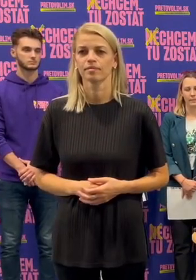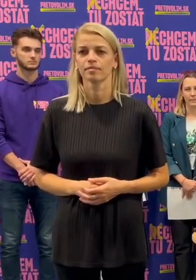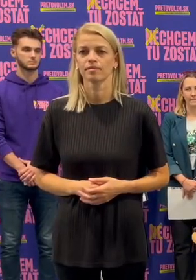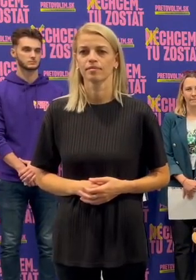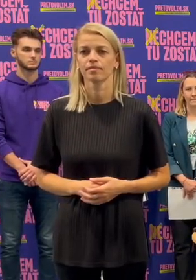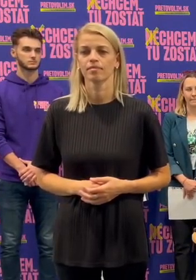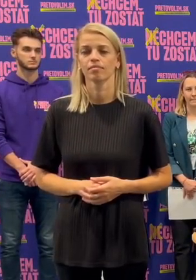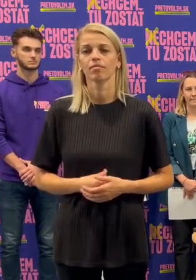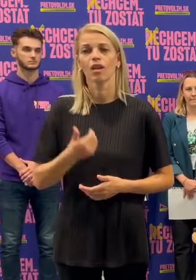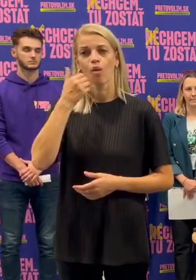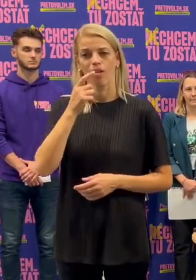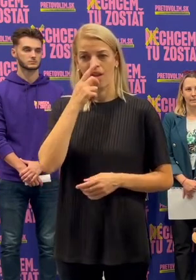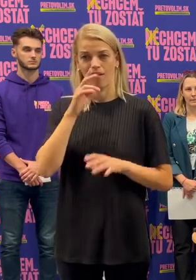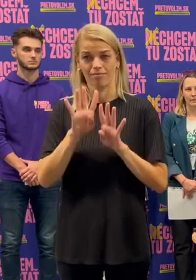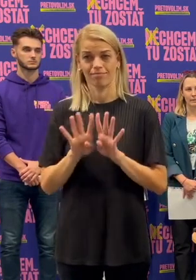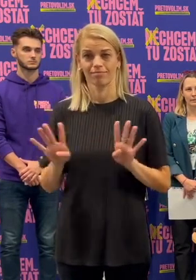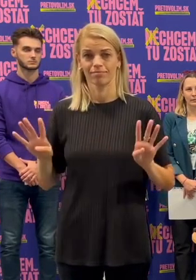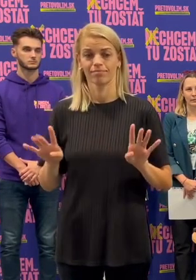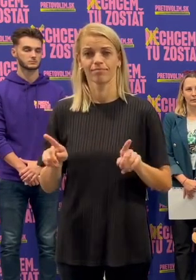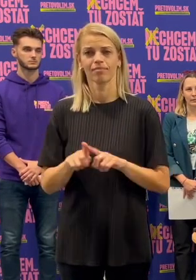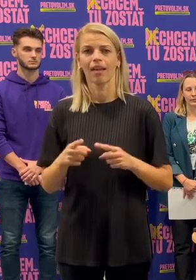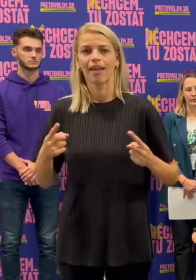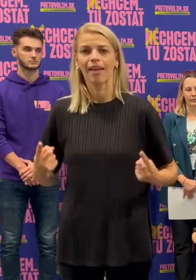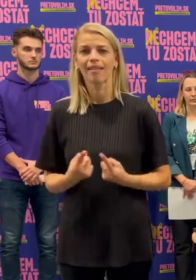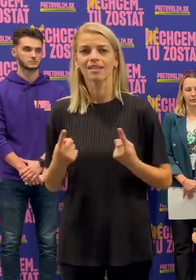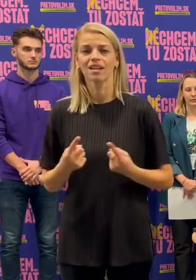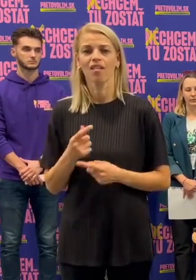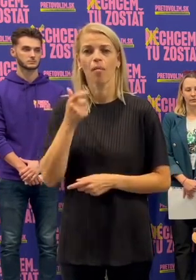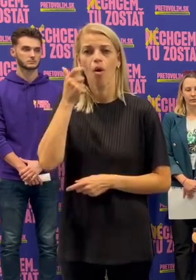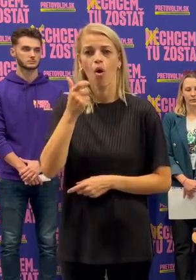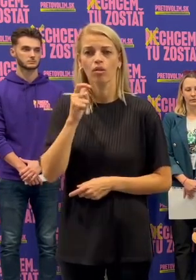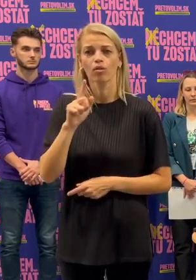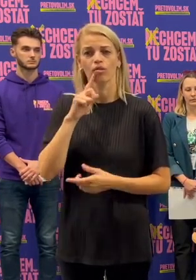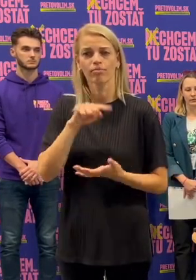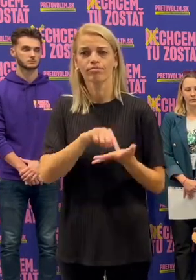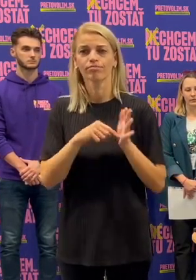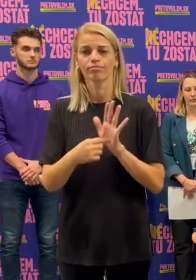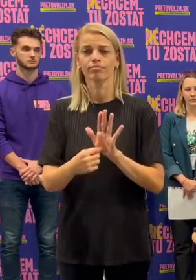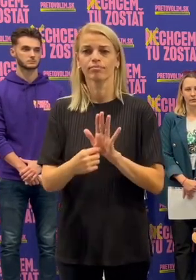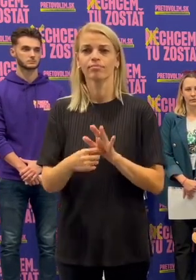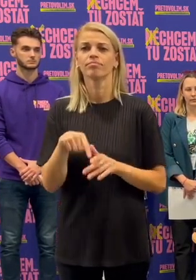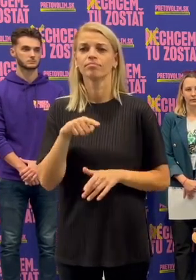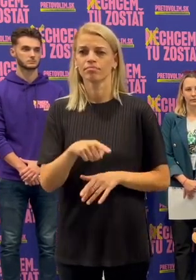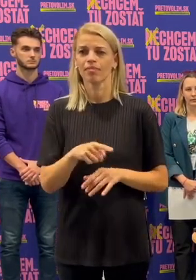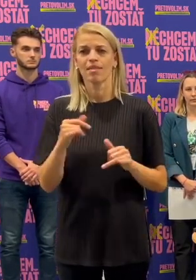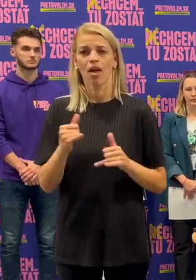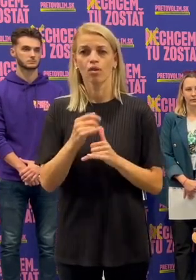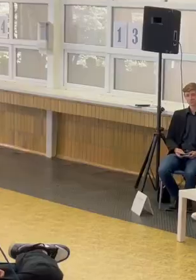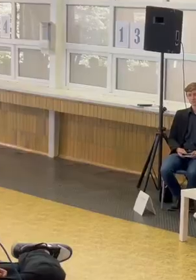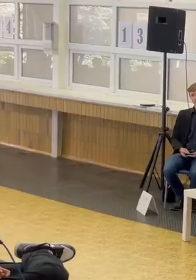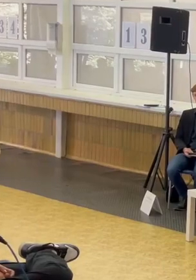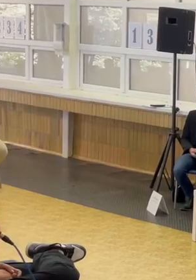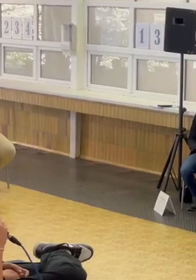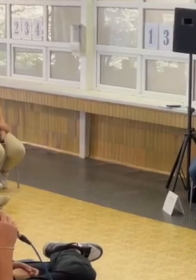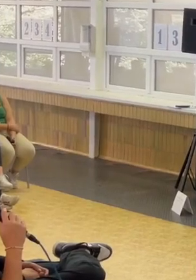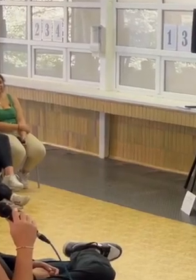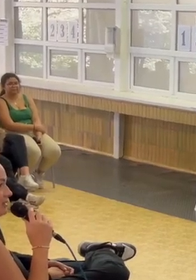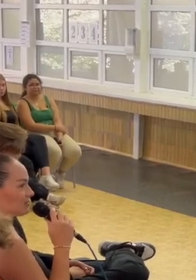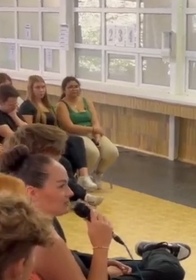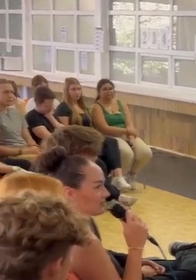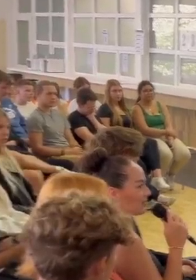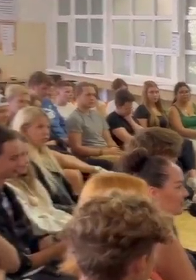Tým ľuďom, ktorí tu za mnou stoja a tým iniciatívam a organizáciám, ktoré reprezentujú, si myslím, že naozaj záleží na tom, aby táto